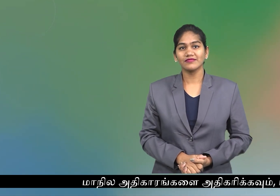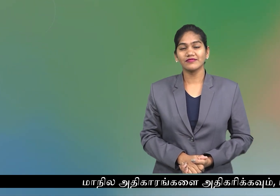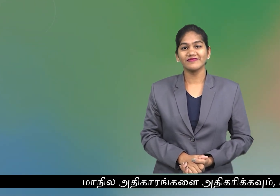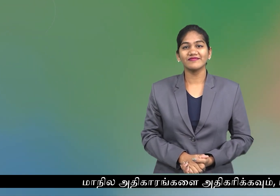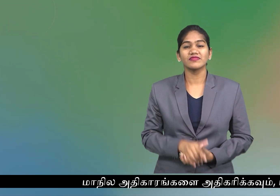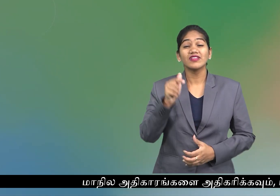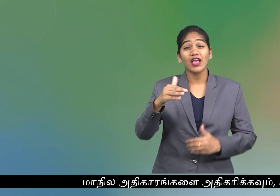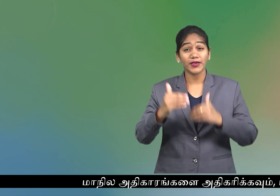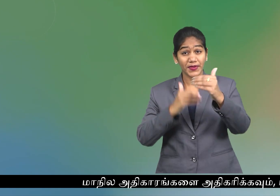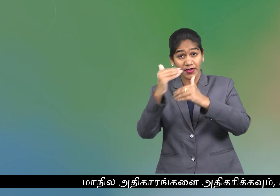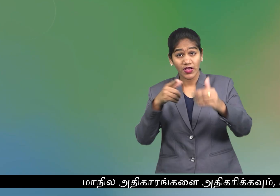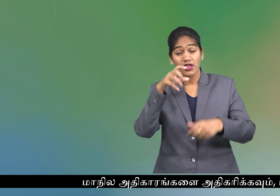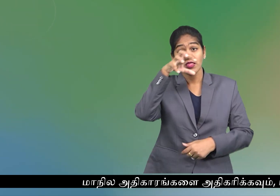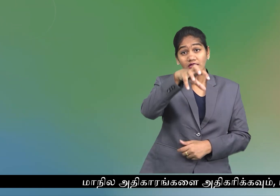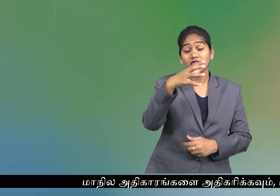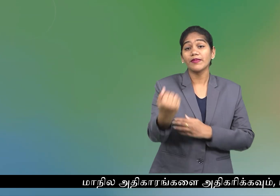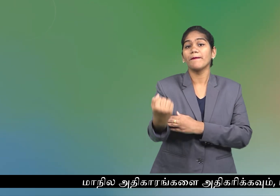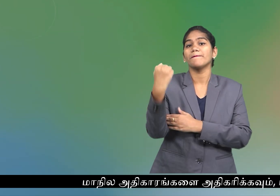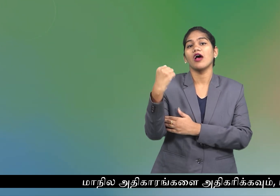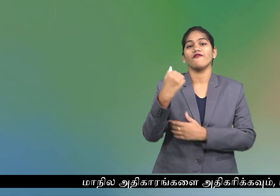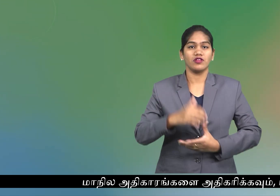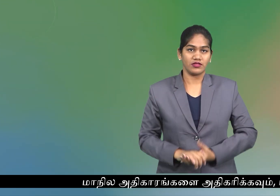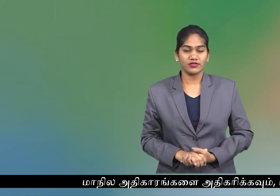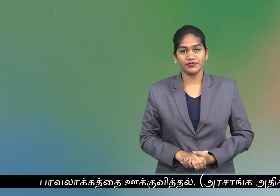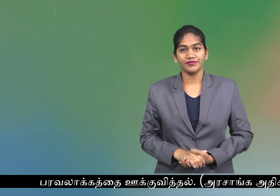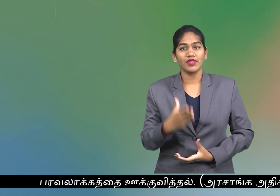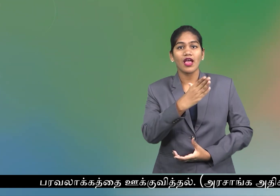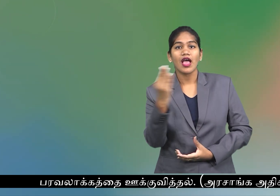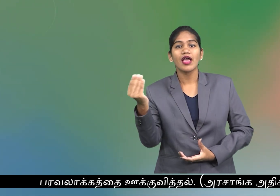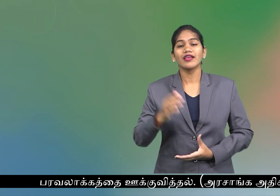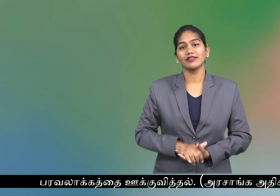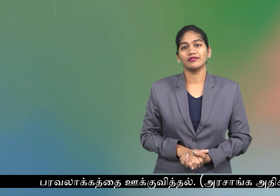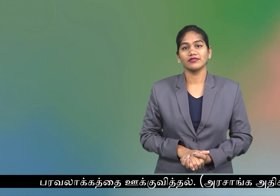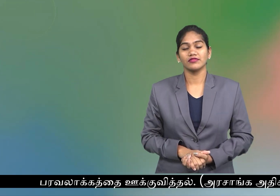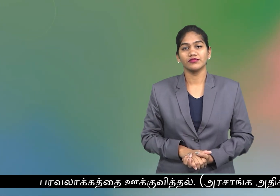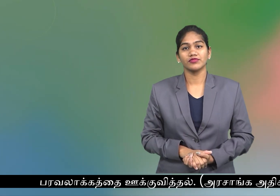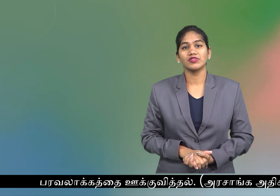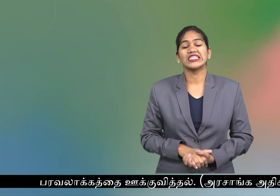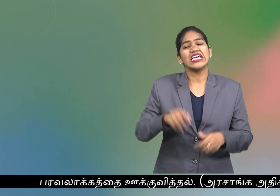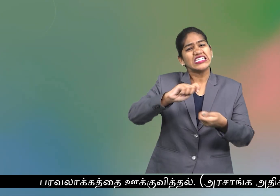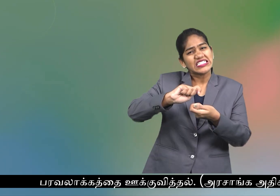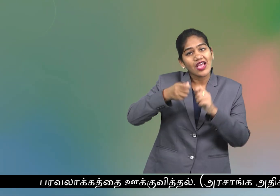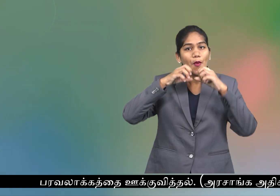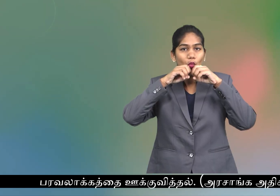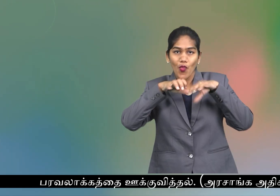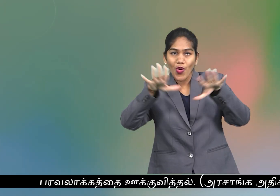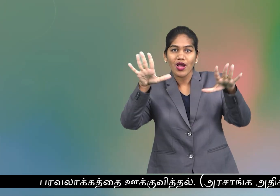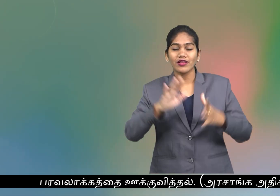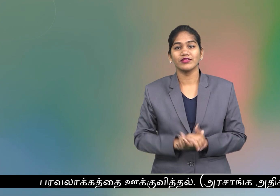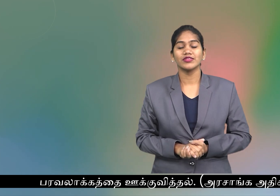மாநில அதிகாரங்களை அதிகரிக்கவும் மற்றும் பரவலாக்கத்தை ஊக்குவித்தல், அதாவது அரசாங்க அதிகார